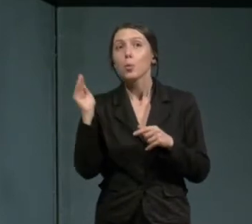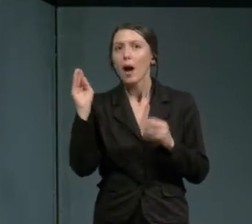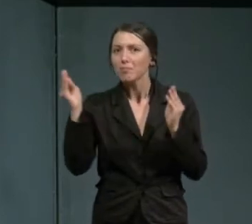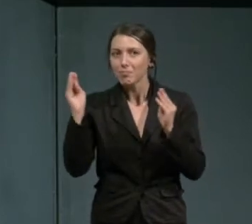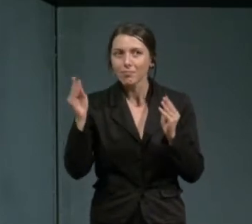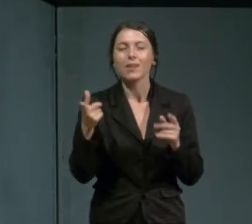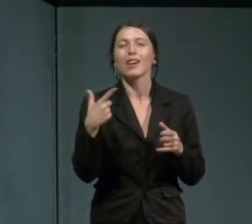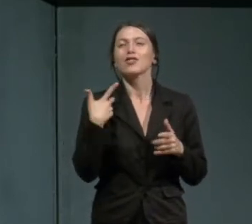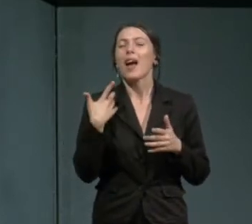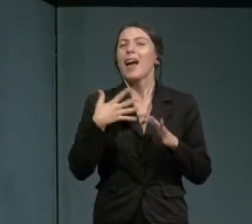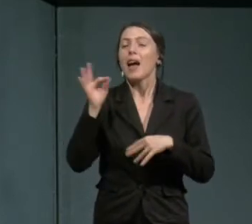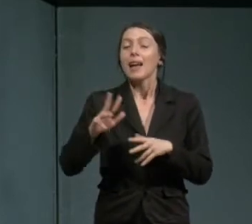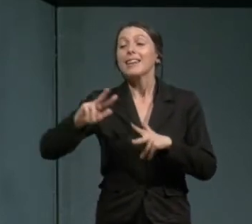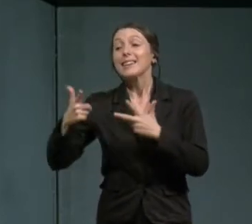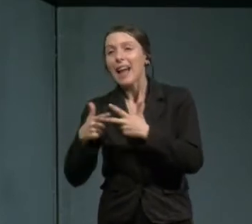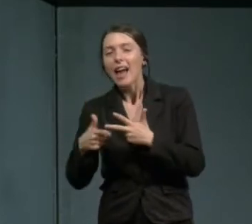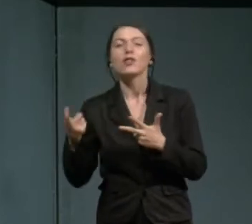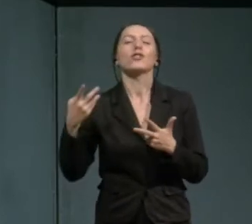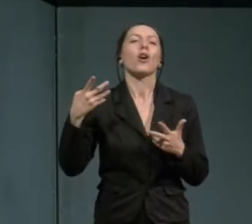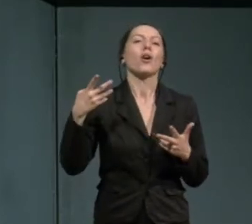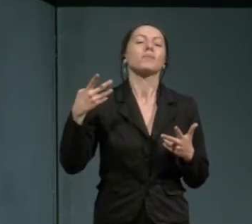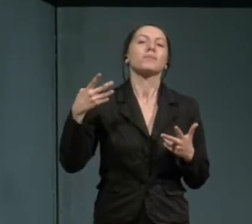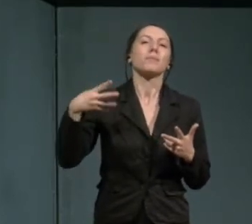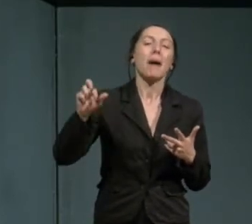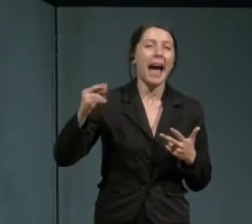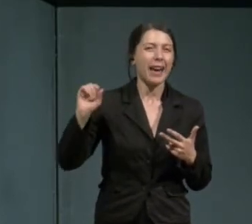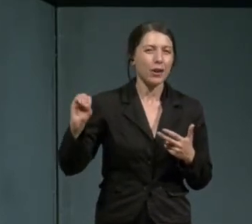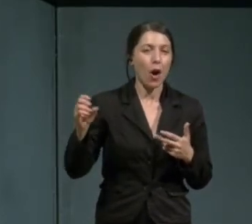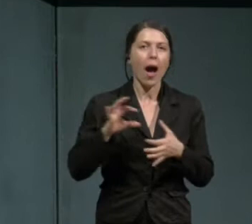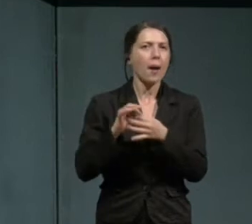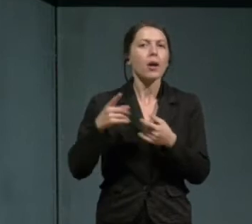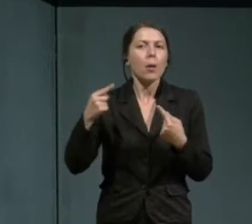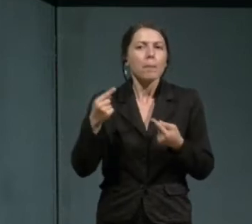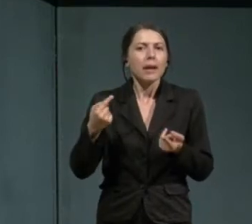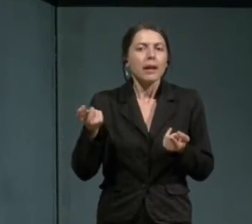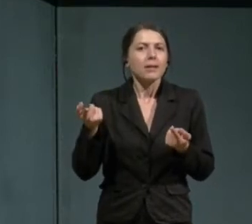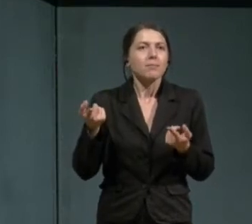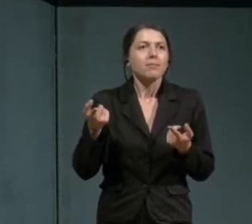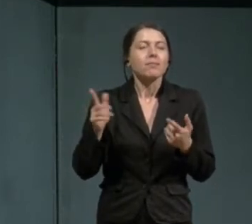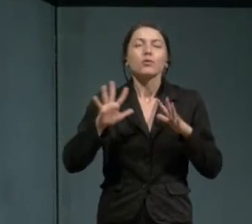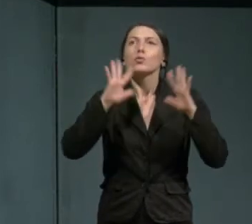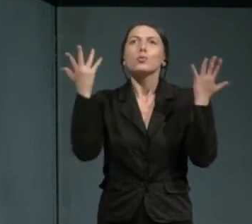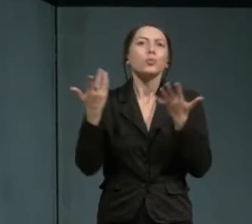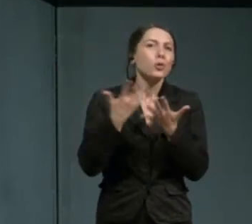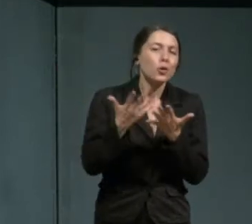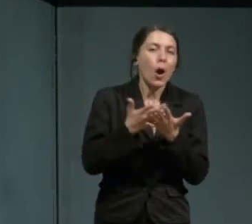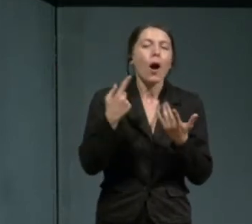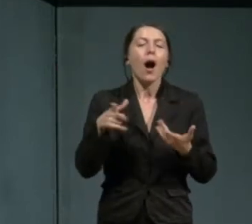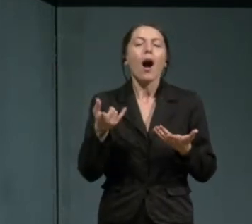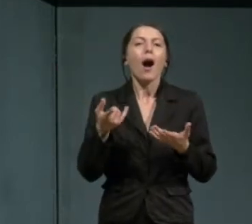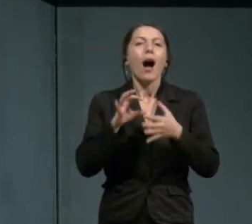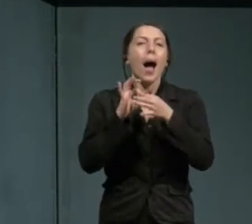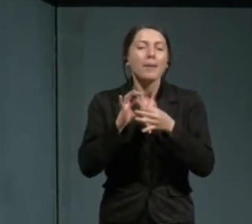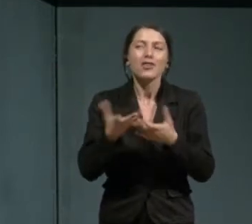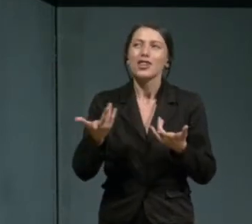personaggio mario un loro amico e e tutto si svolge attorno a questo ha diciamo così all'amicizia la